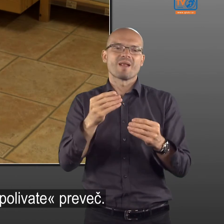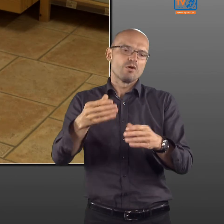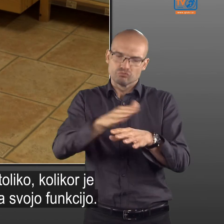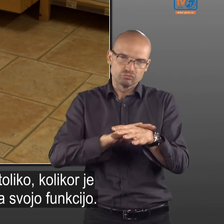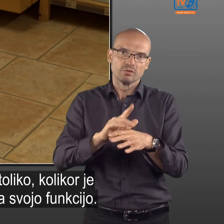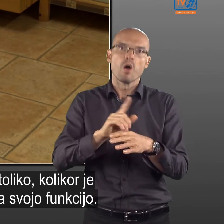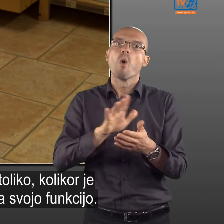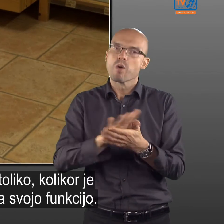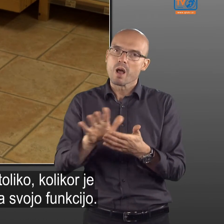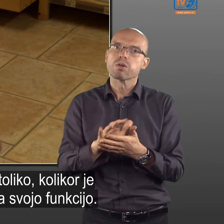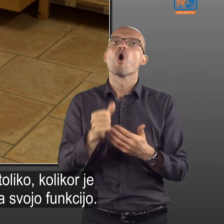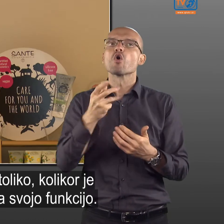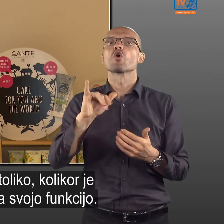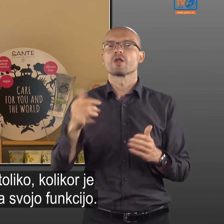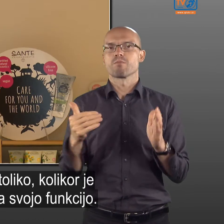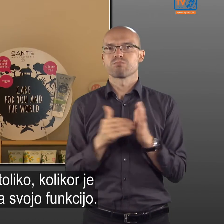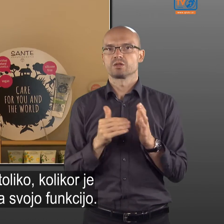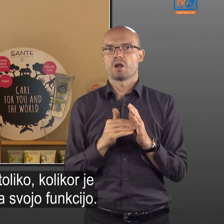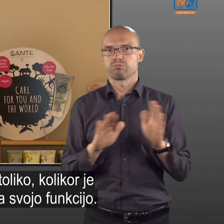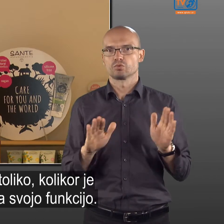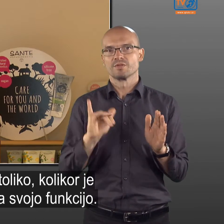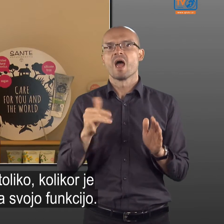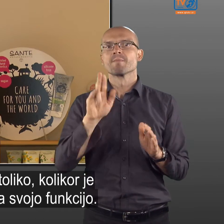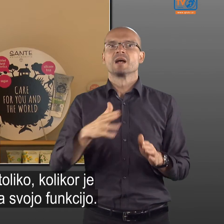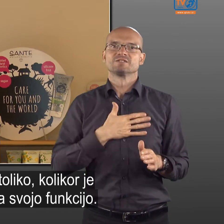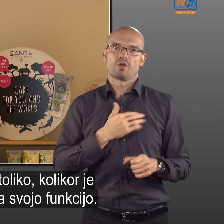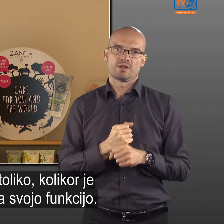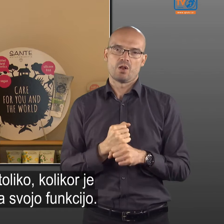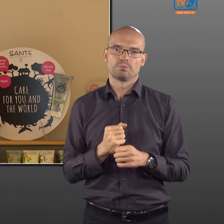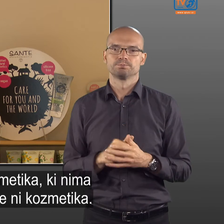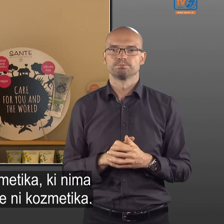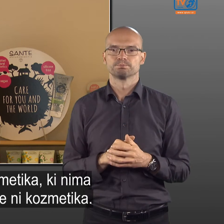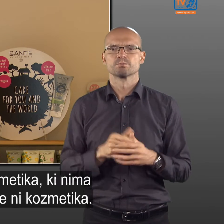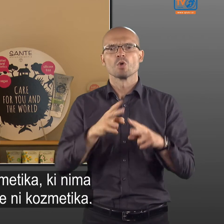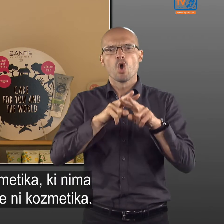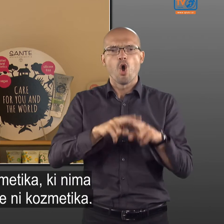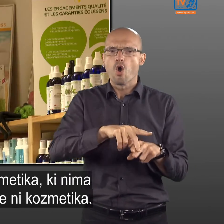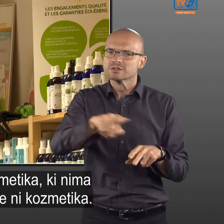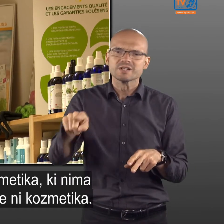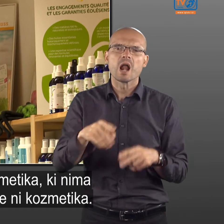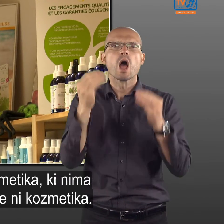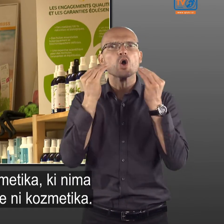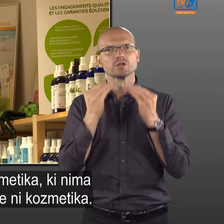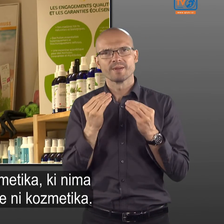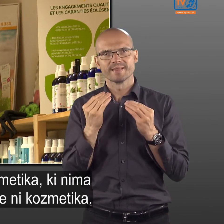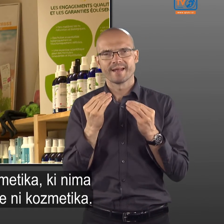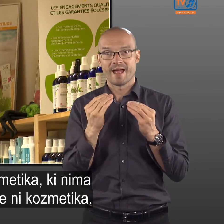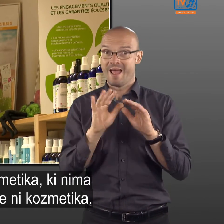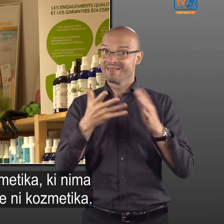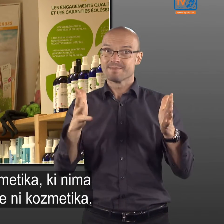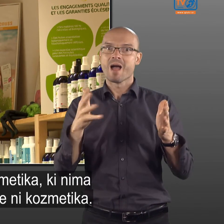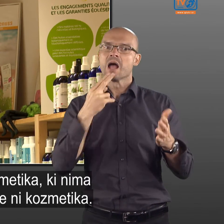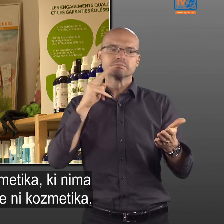preveč, da ga uporabljate toliko, kolikor je potrebno, da ima svojo funkcijo. Vsa ostala kozmetika, ki